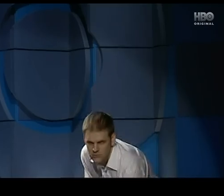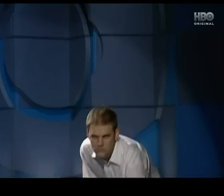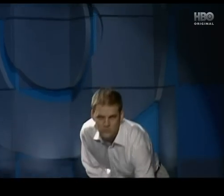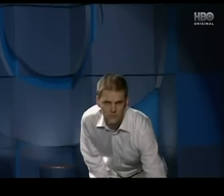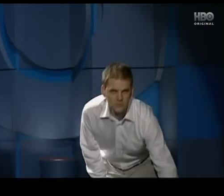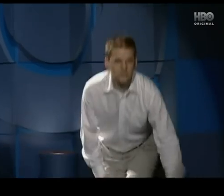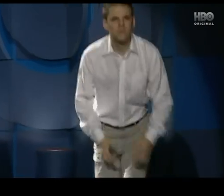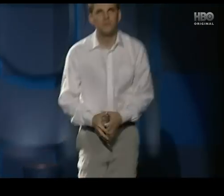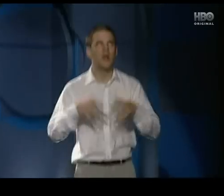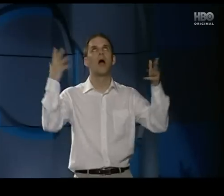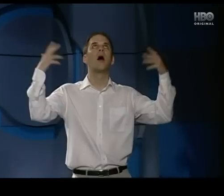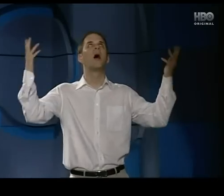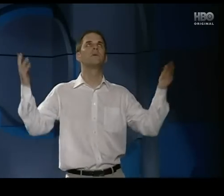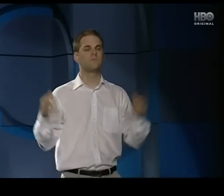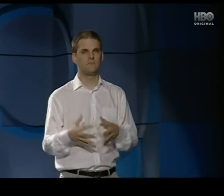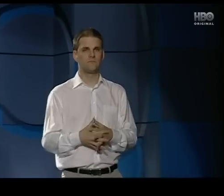atmosféru.